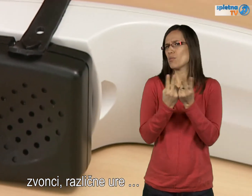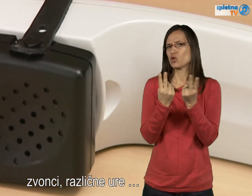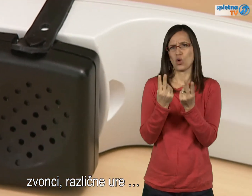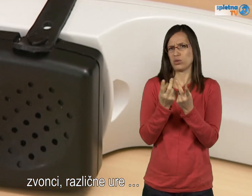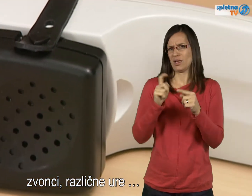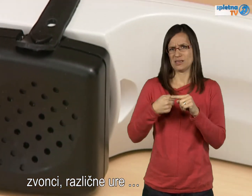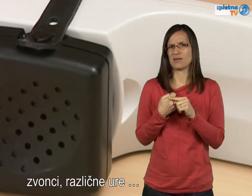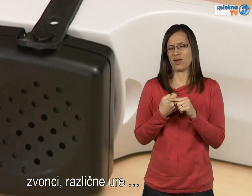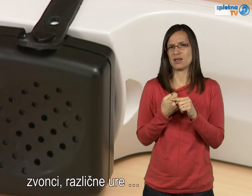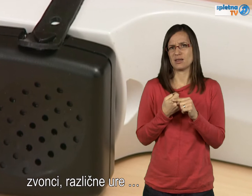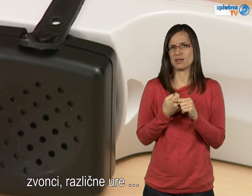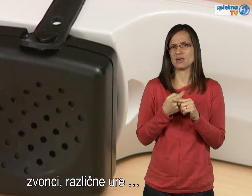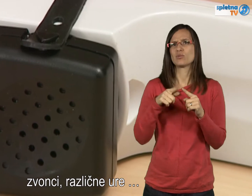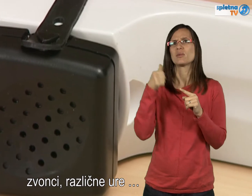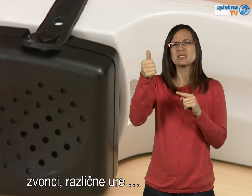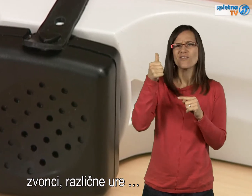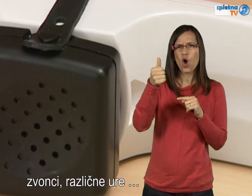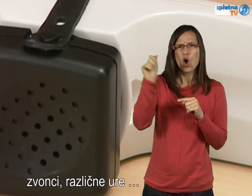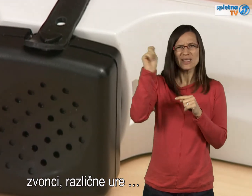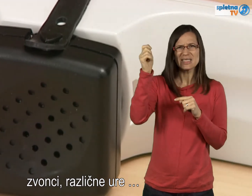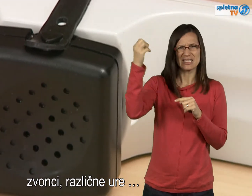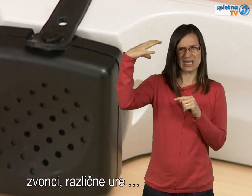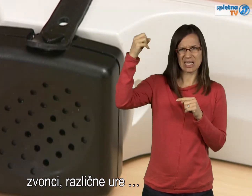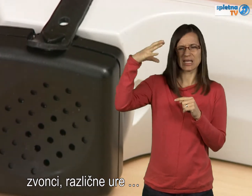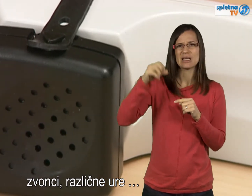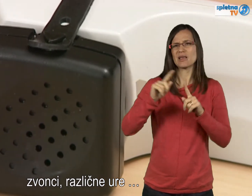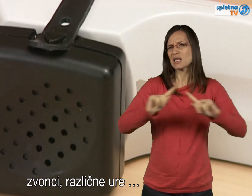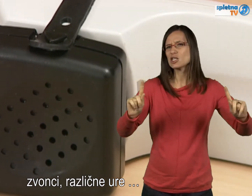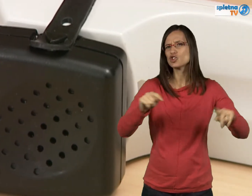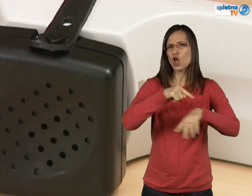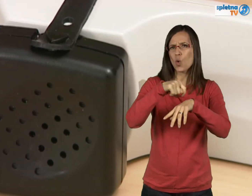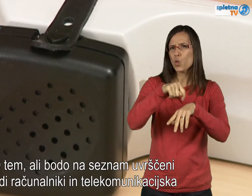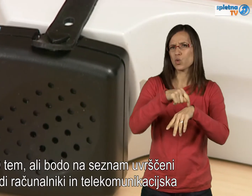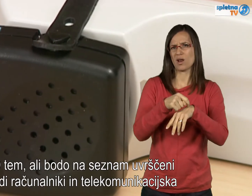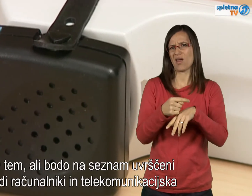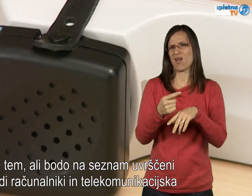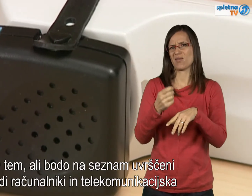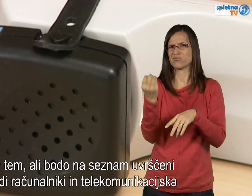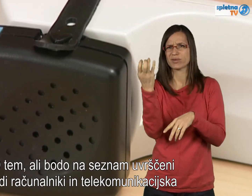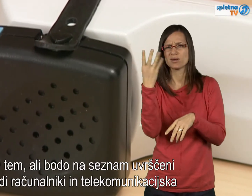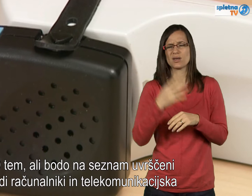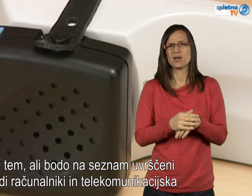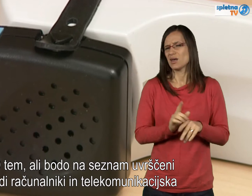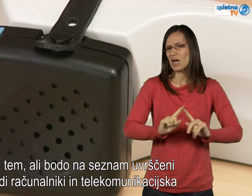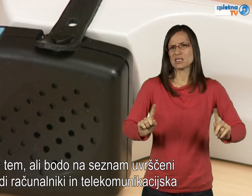podobne zadeve, zvonci, različne ure. Glede vašega vprašanja, ali bo